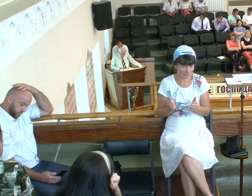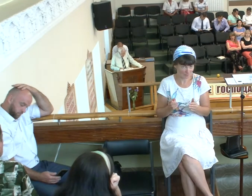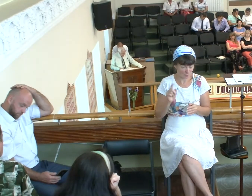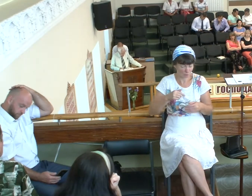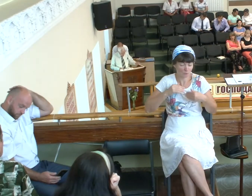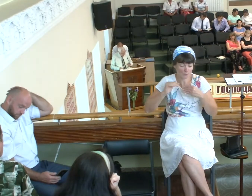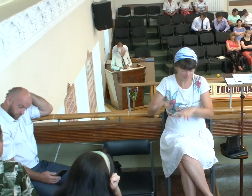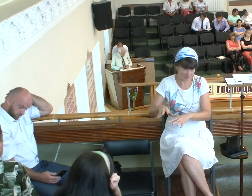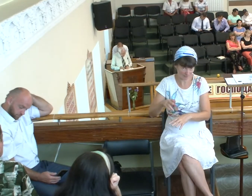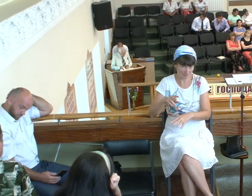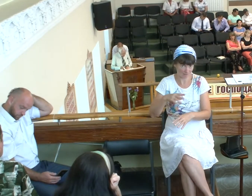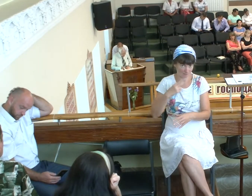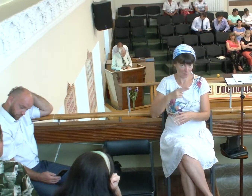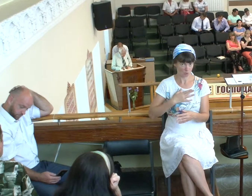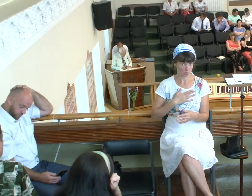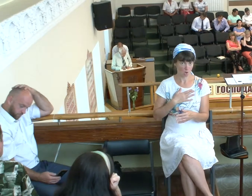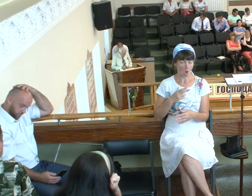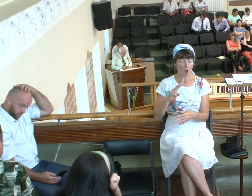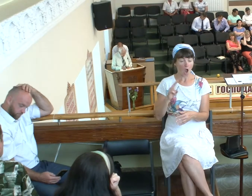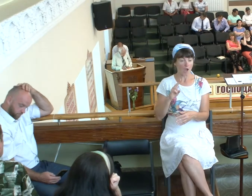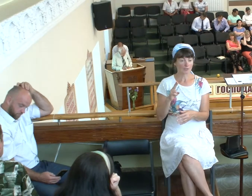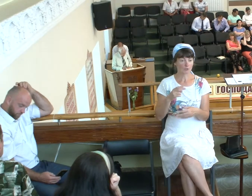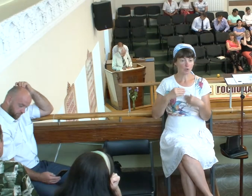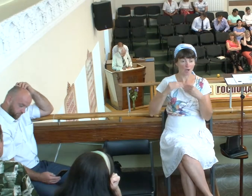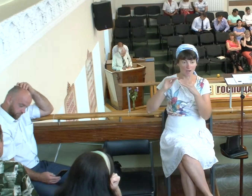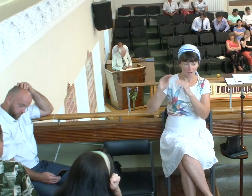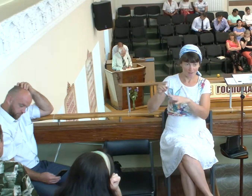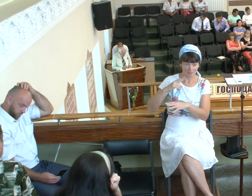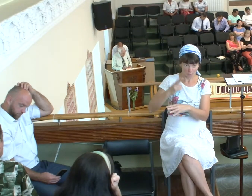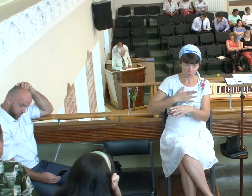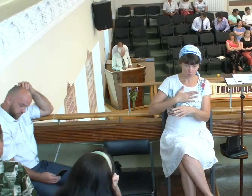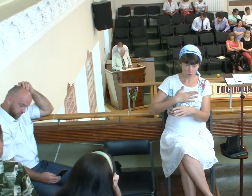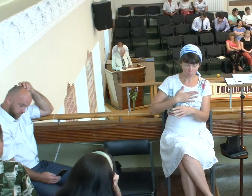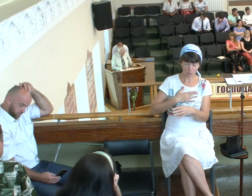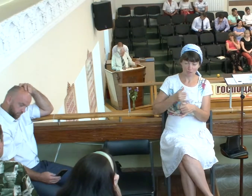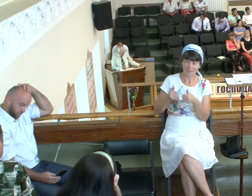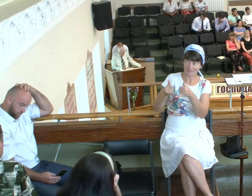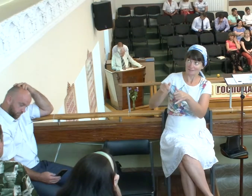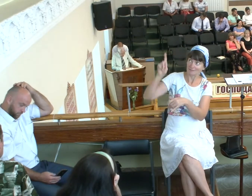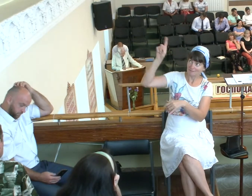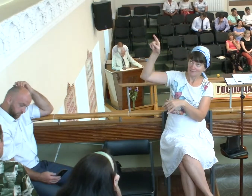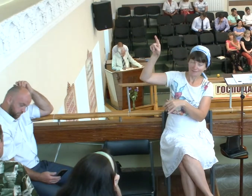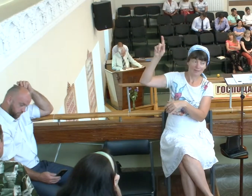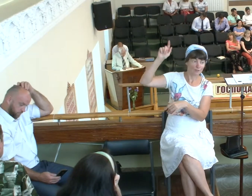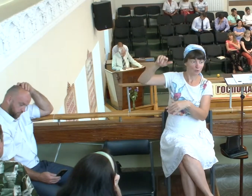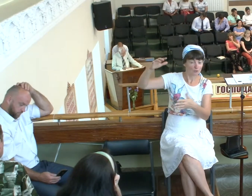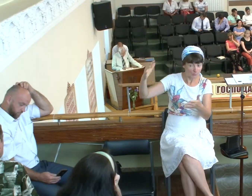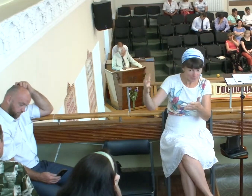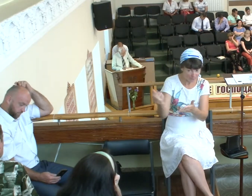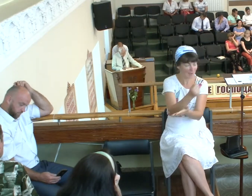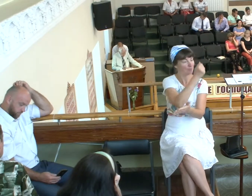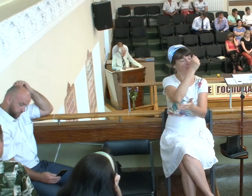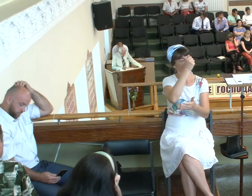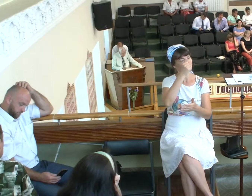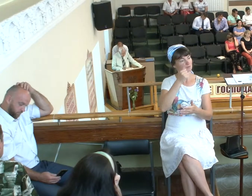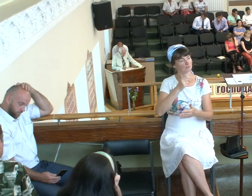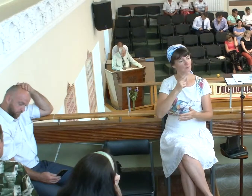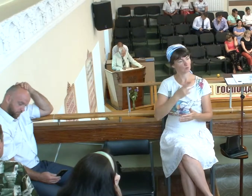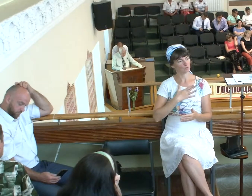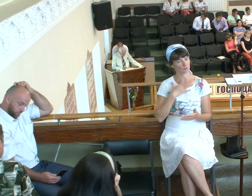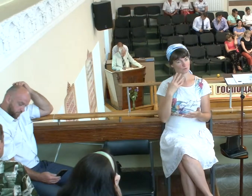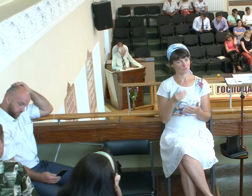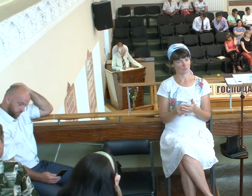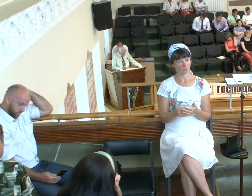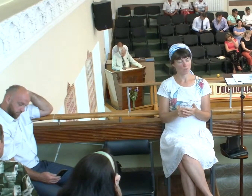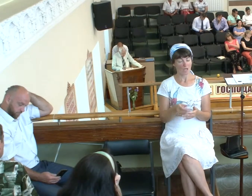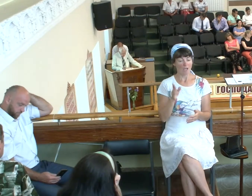ее. Кто потеряет душу свою ради меня, тот обретет ее. Какая польза человеку, если он приобретет